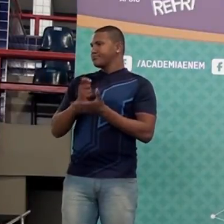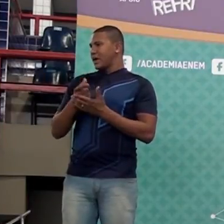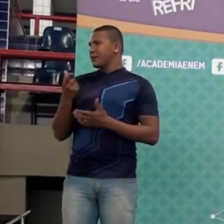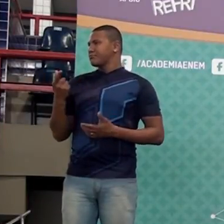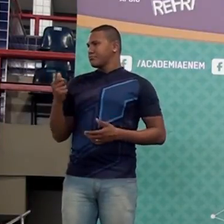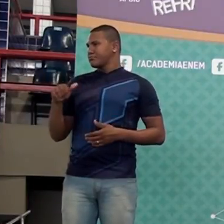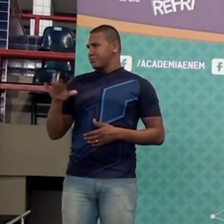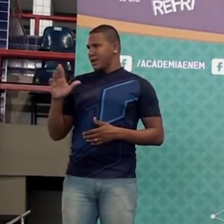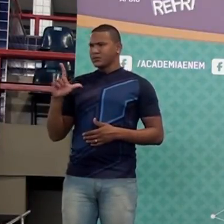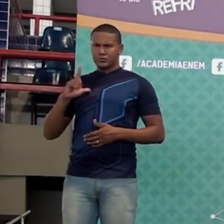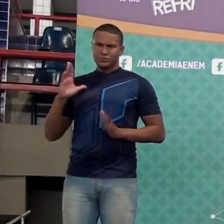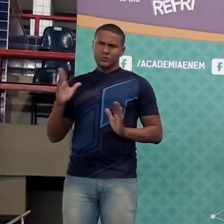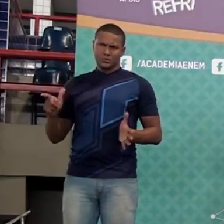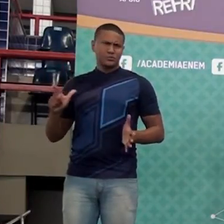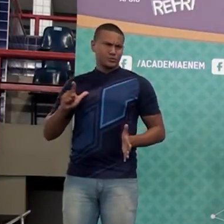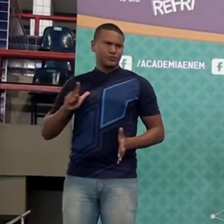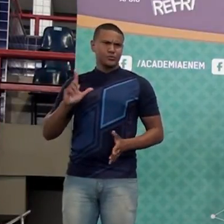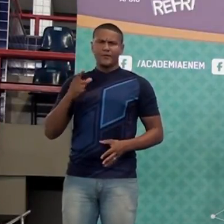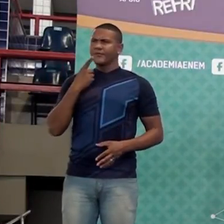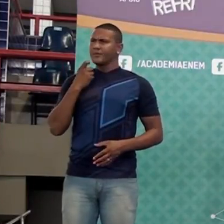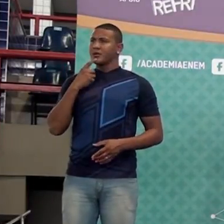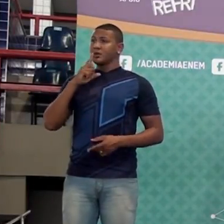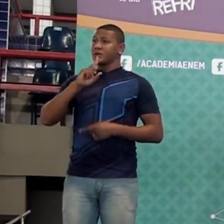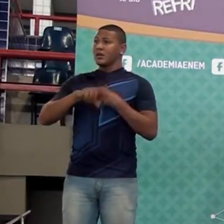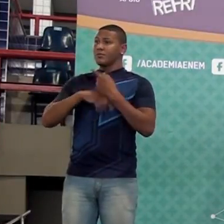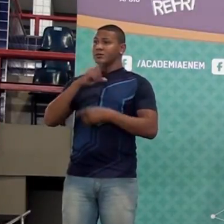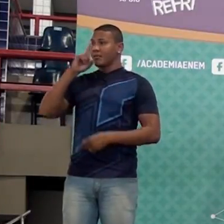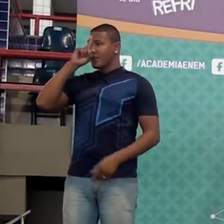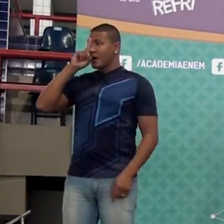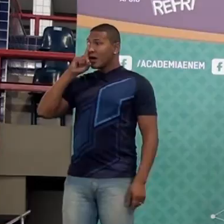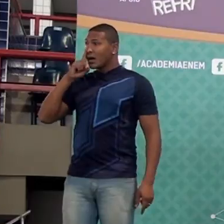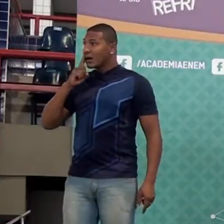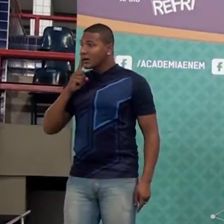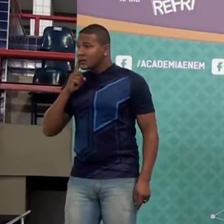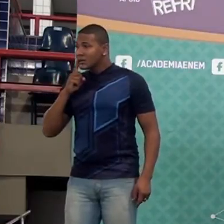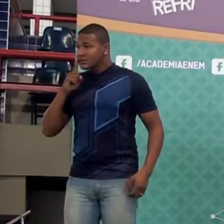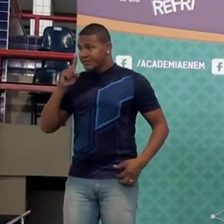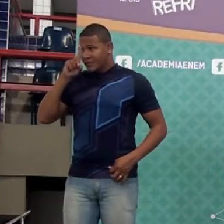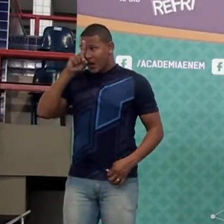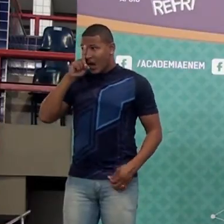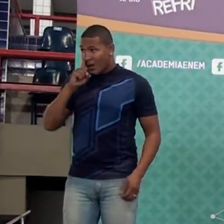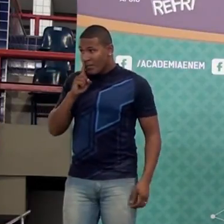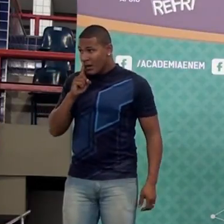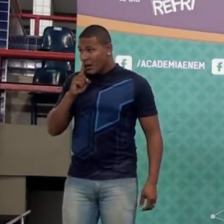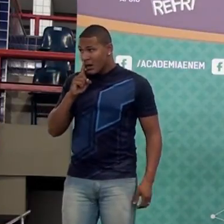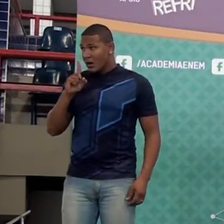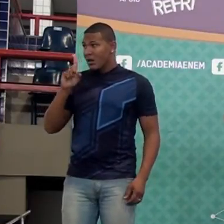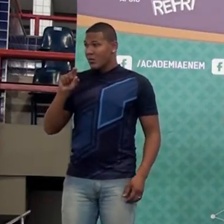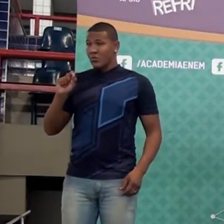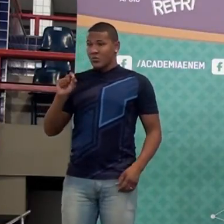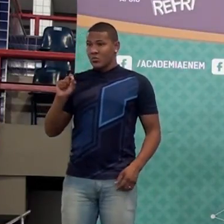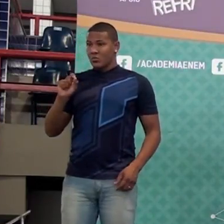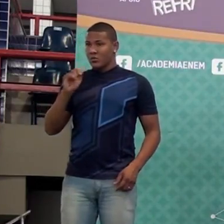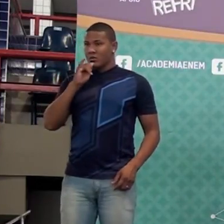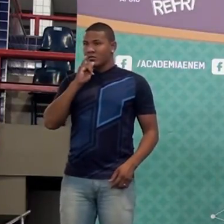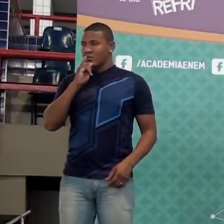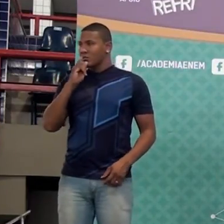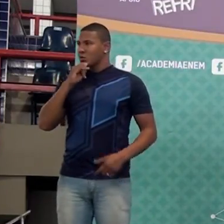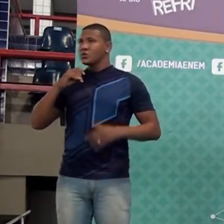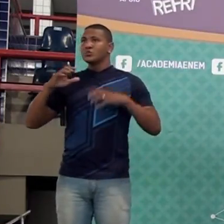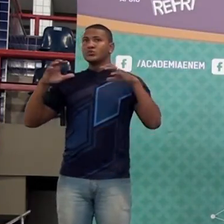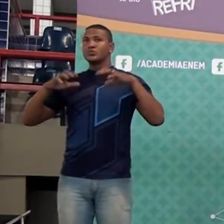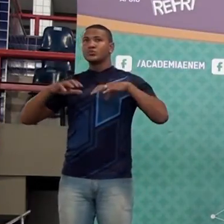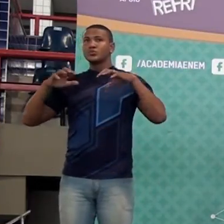de bandeira vermelha. Aí depois passou para a bandeira amarela. Por quê? Porque nesse último ano, quando é que é o regime de chuva